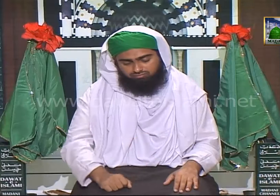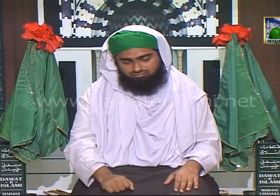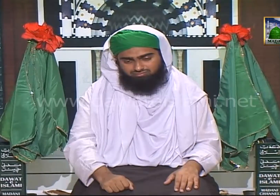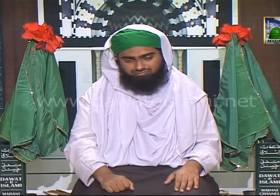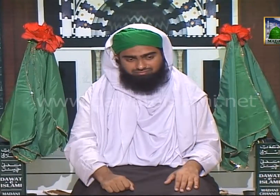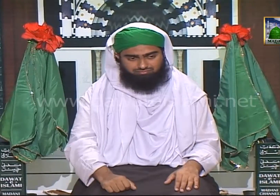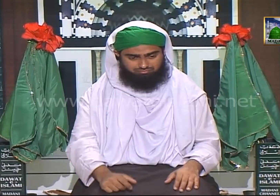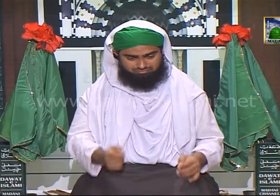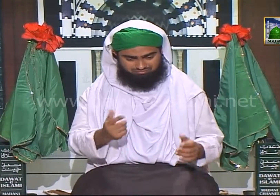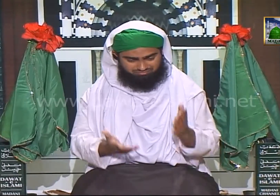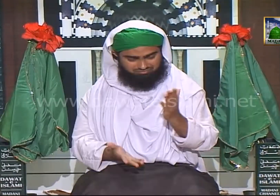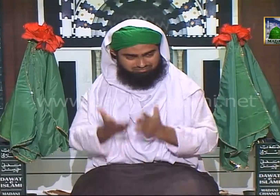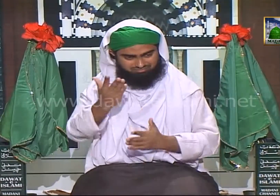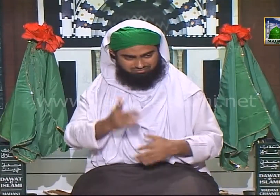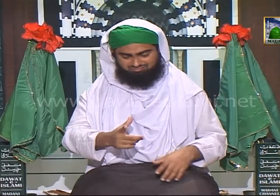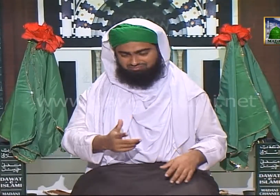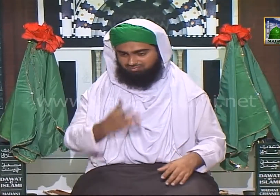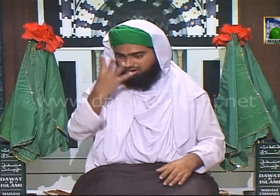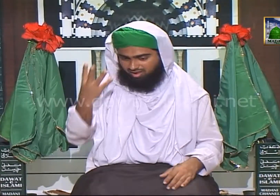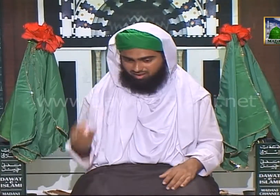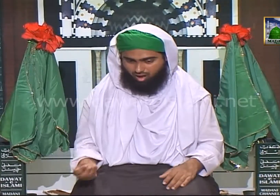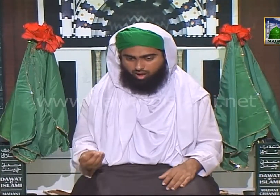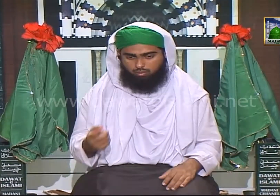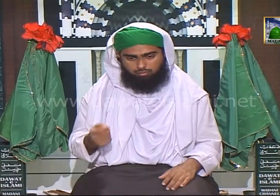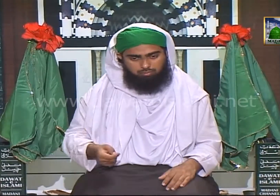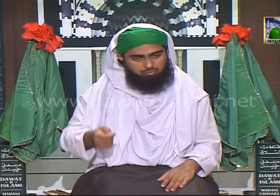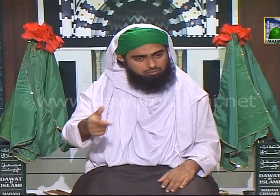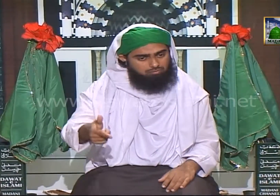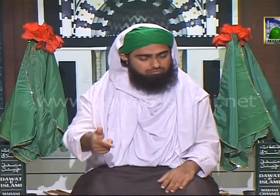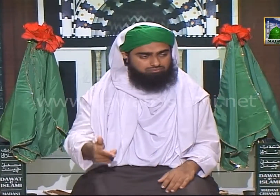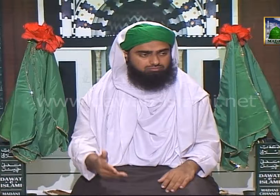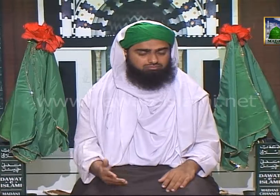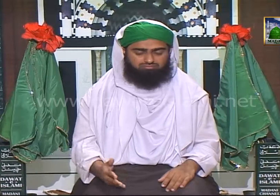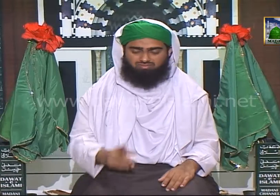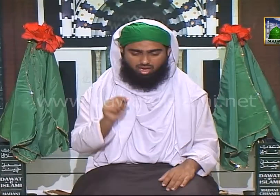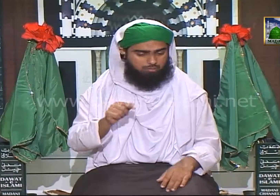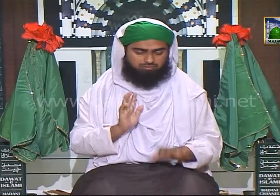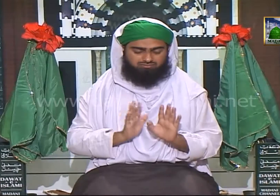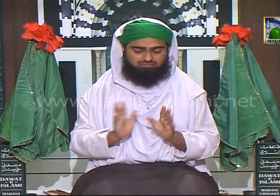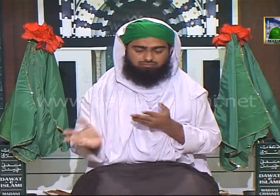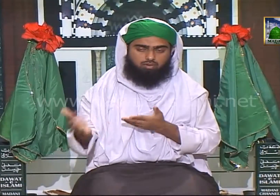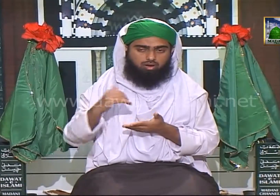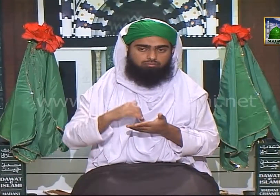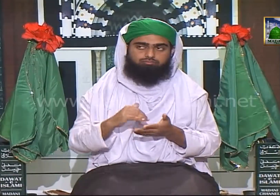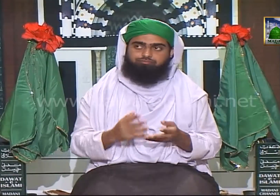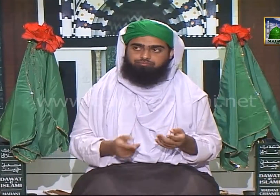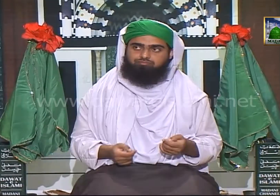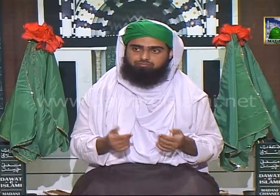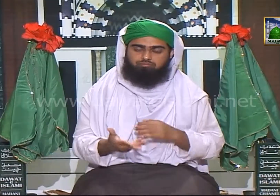کوئی طرف نہیں کھائے گا، کوئی ریم نہیں کھائے گا. آپ کہیں گے کہ میری بونی نہیں ہوئی، میں شام کو دوں گا، وہ آپ کی جیب سے نکال لیں. بونی نہیں ہوئی، دینے کے لیے واپس پیسے نہیں